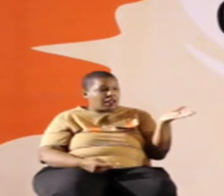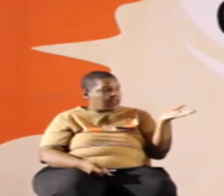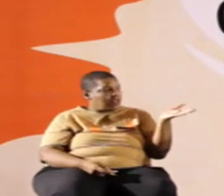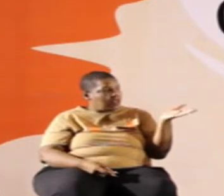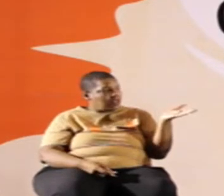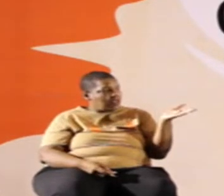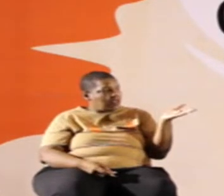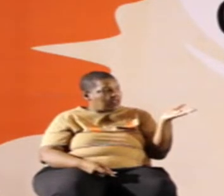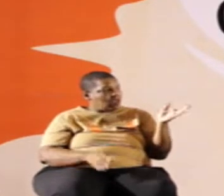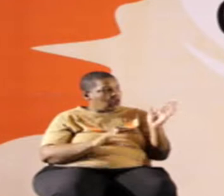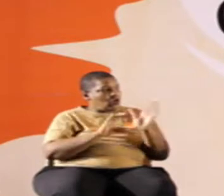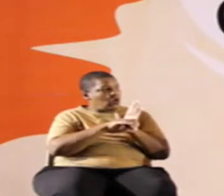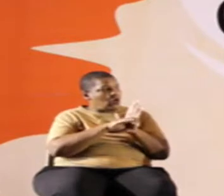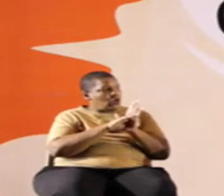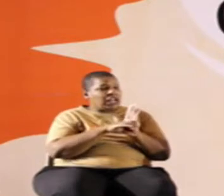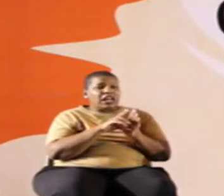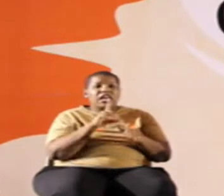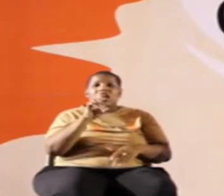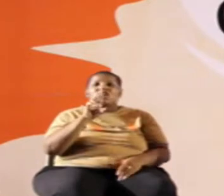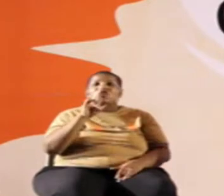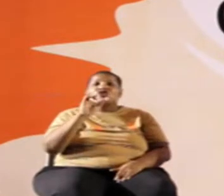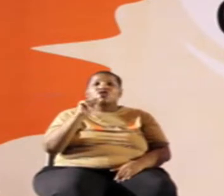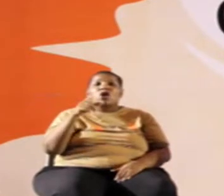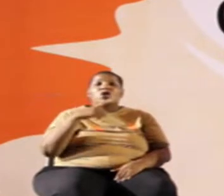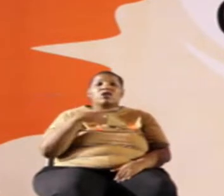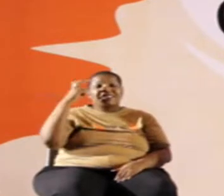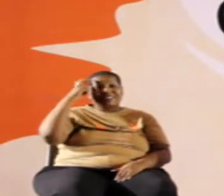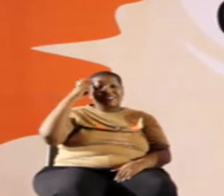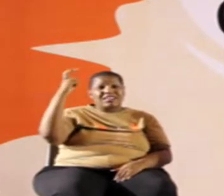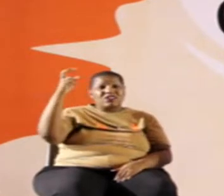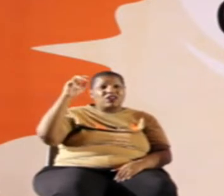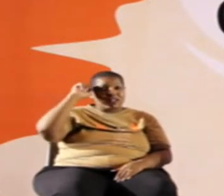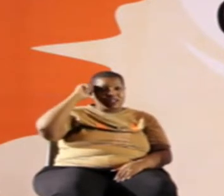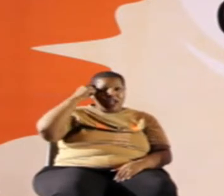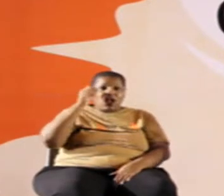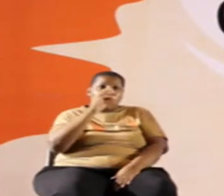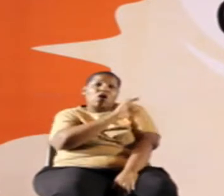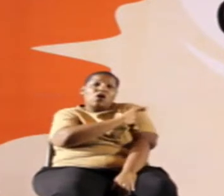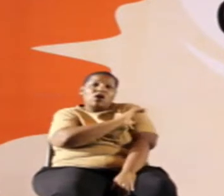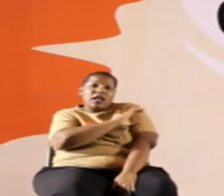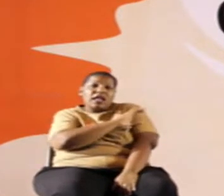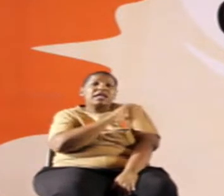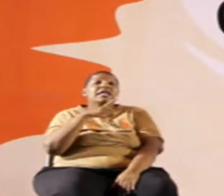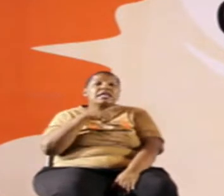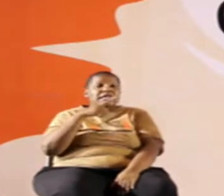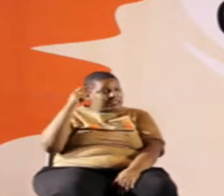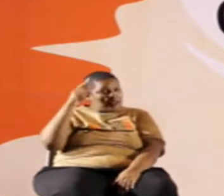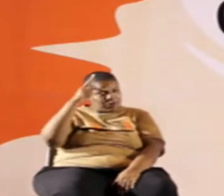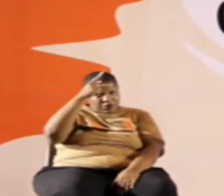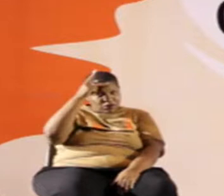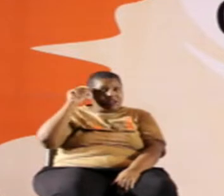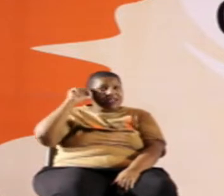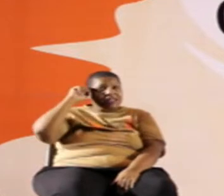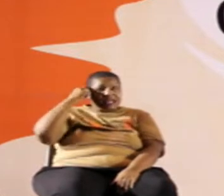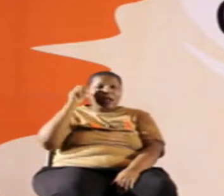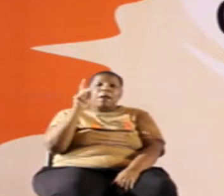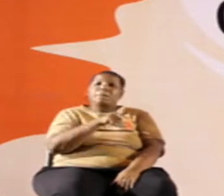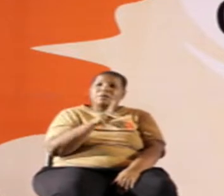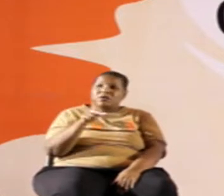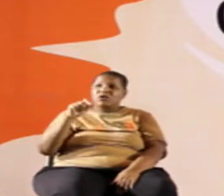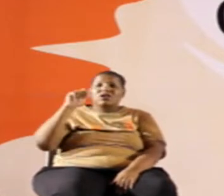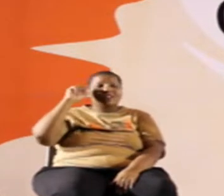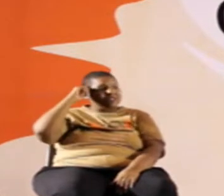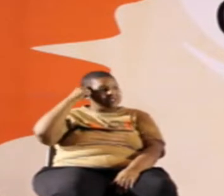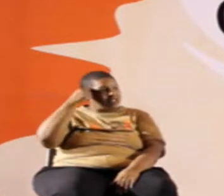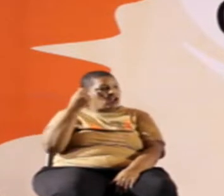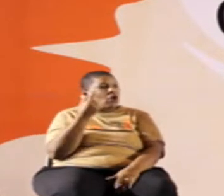O conselho editorial é formado de intelectuais negros. A coordenação editorial são professores negros.